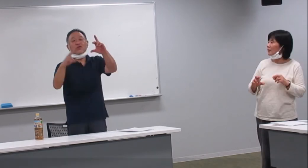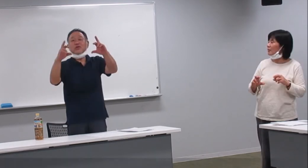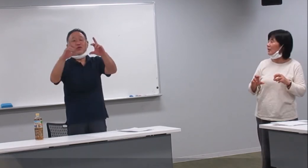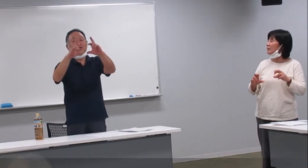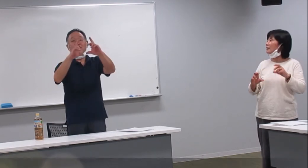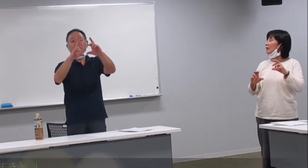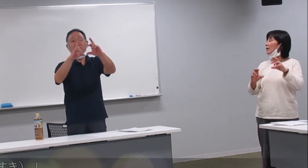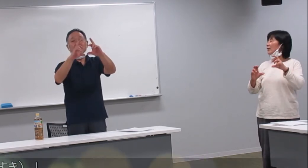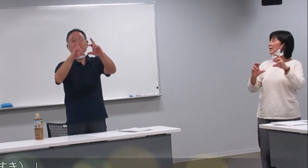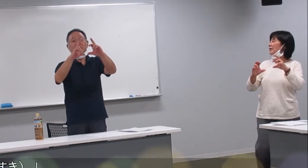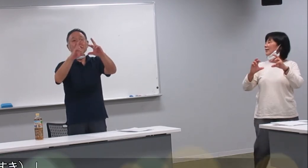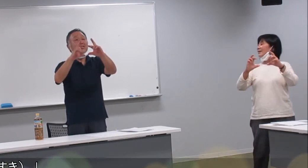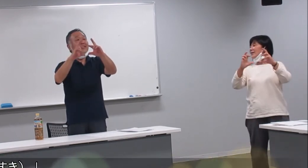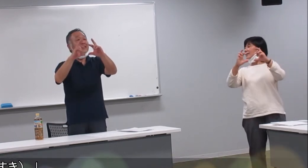ジーン。 ああ、ほら。